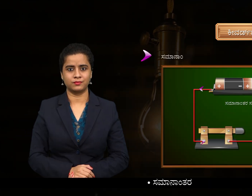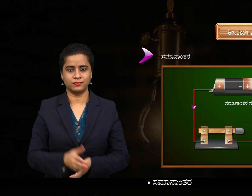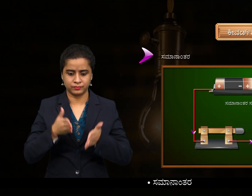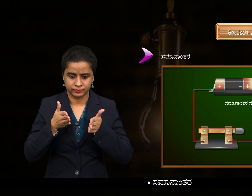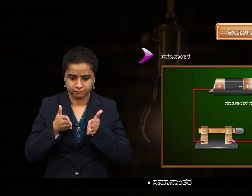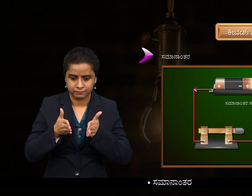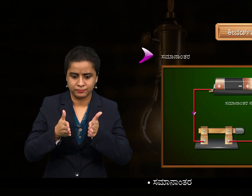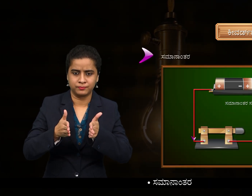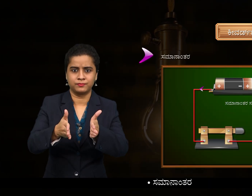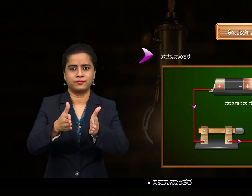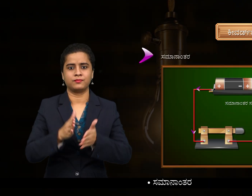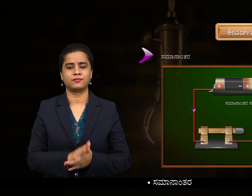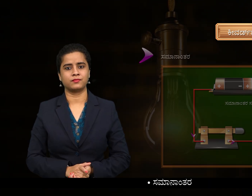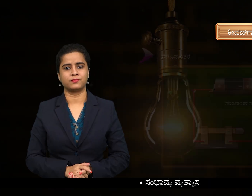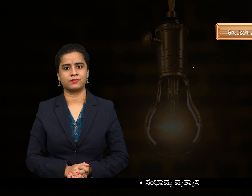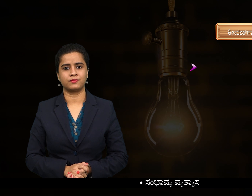ಸಮಾನಾಂತರ